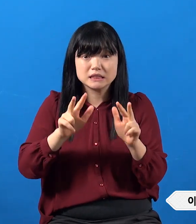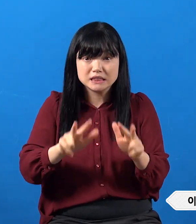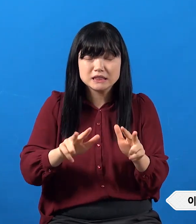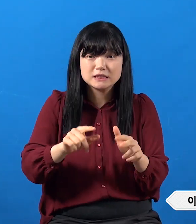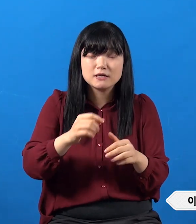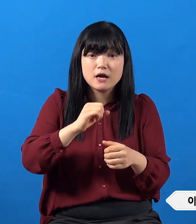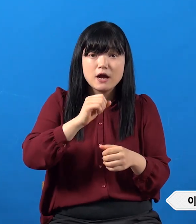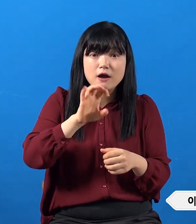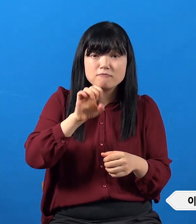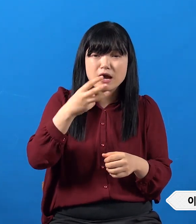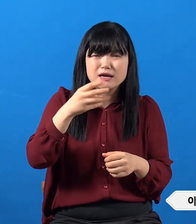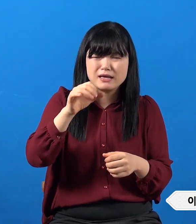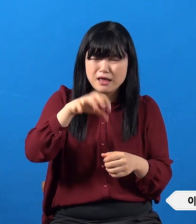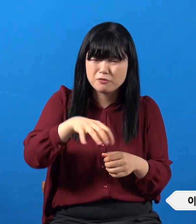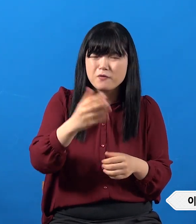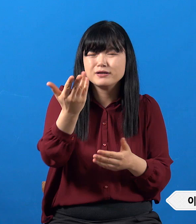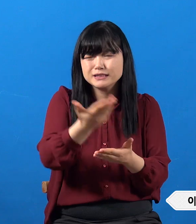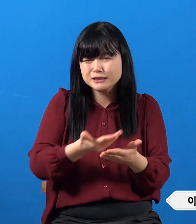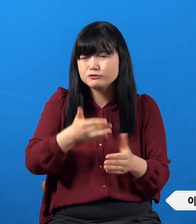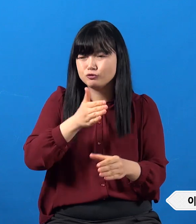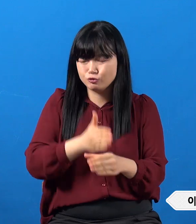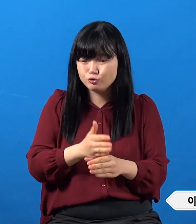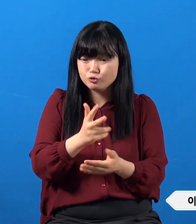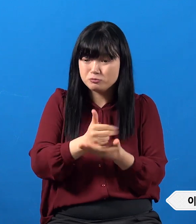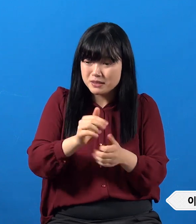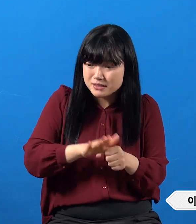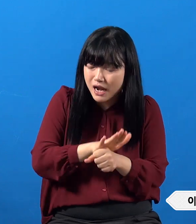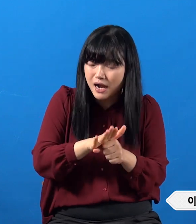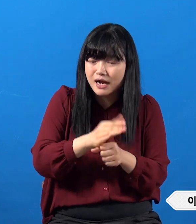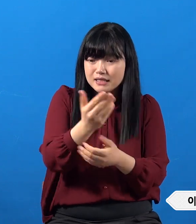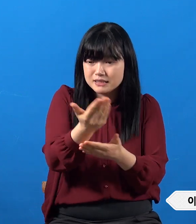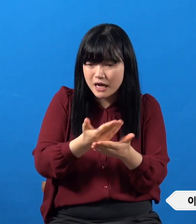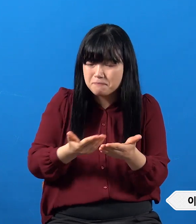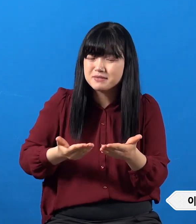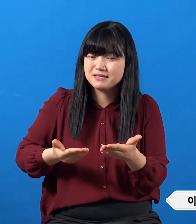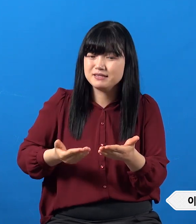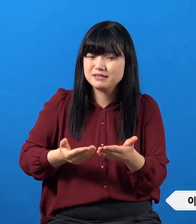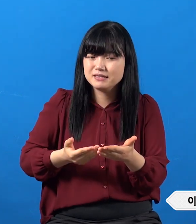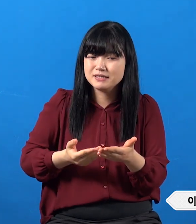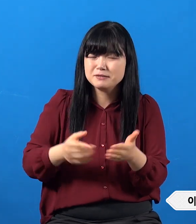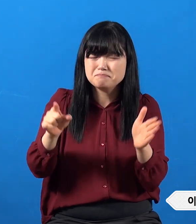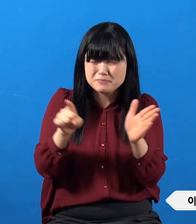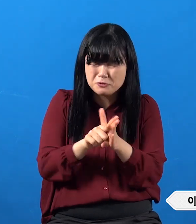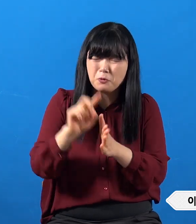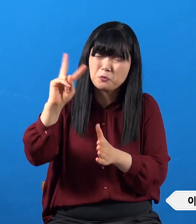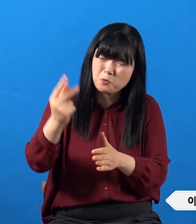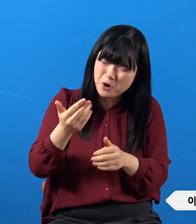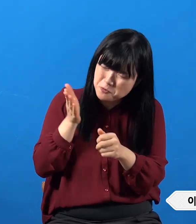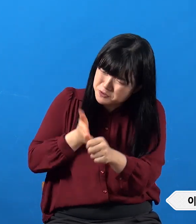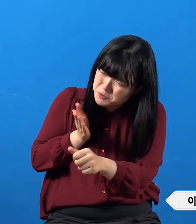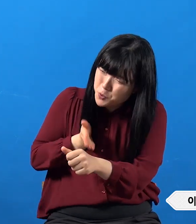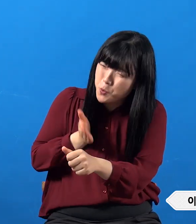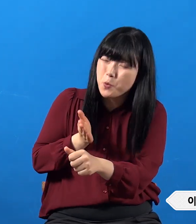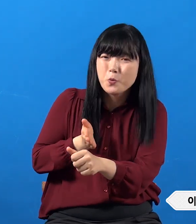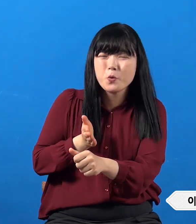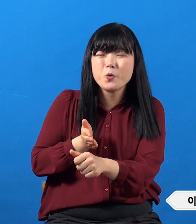여기 파리에도 흐르고 있어요. 주님의 사랑과 자비를 믿고 돌아오시면 되잖아요.